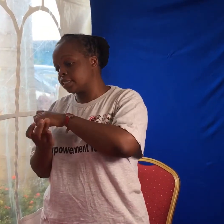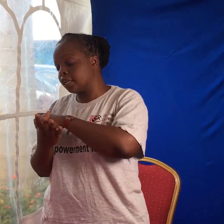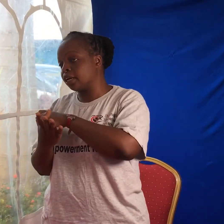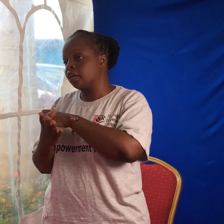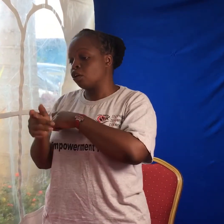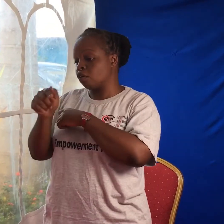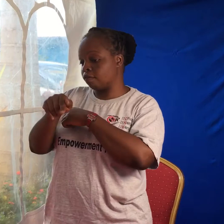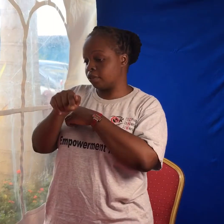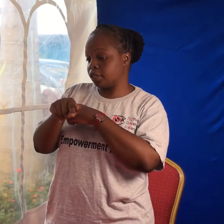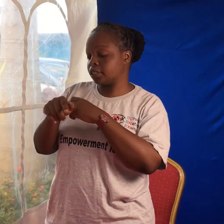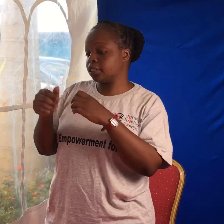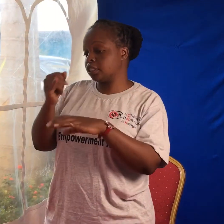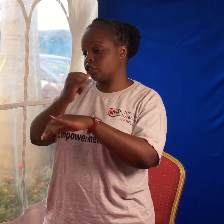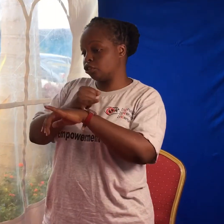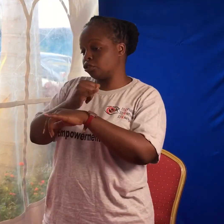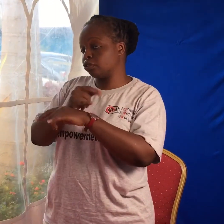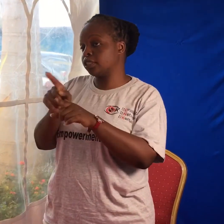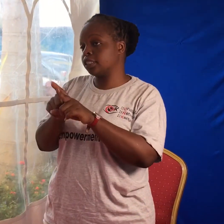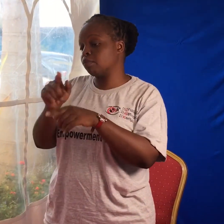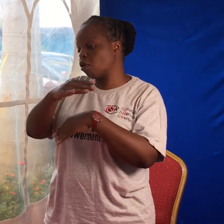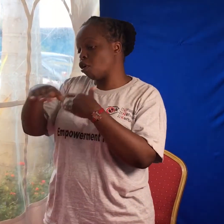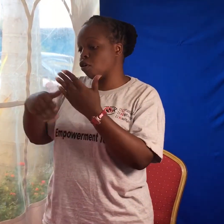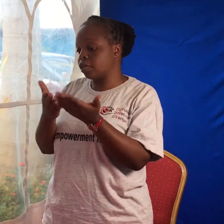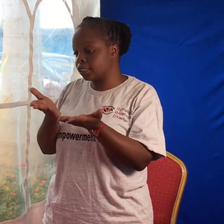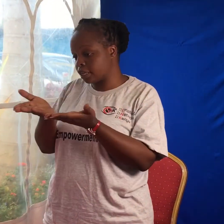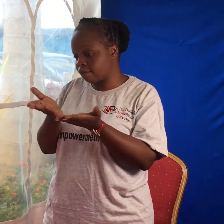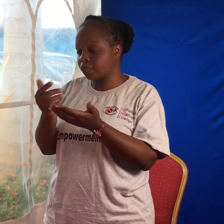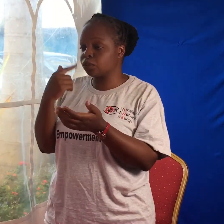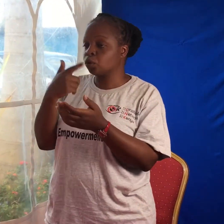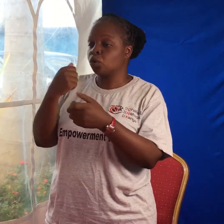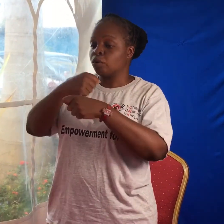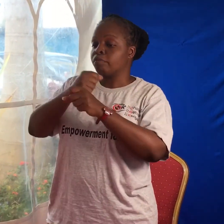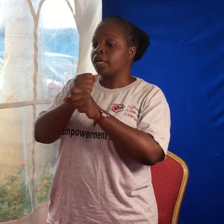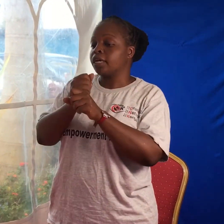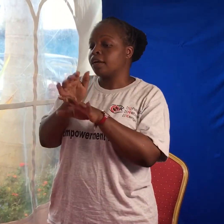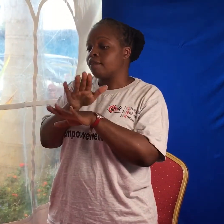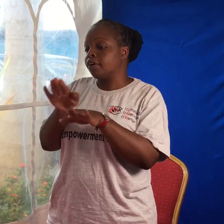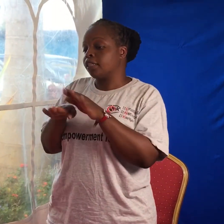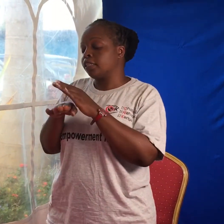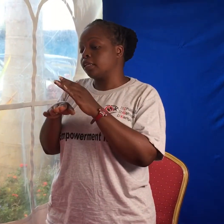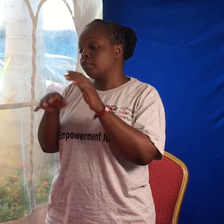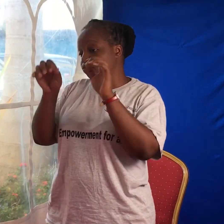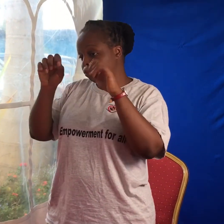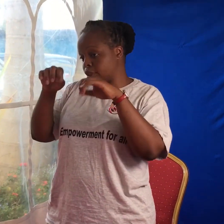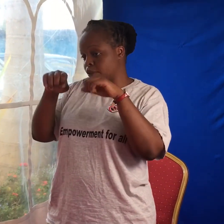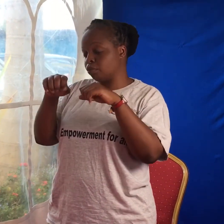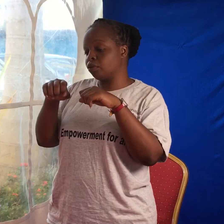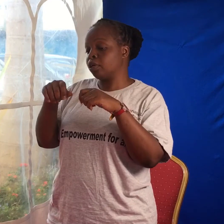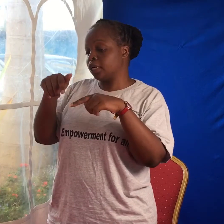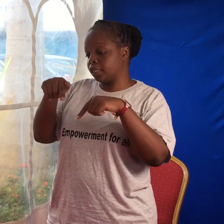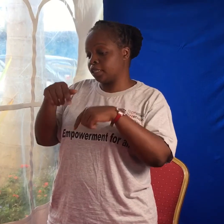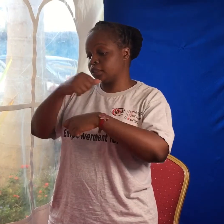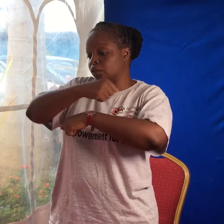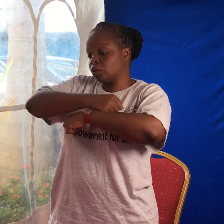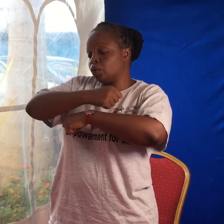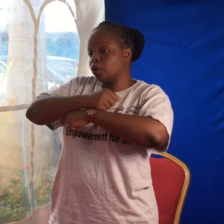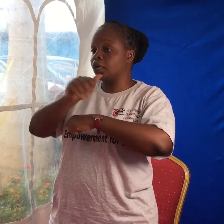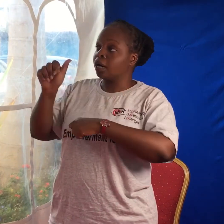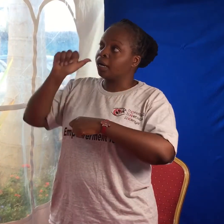na wahudumu wote ambao wao ndio wanafanikisha ufanisi wa chuo kama hiki. Ya Allah, uweze kuwa pamoja na